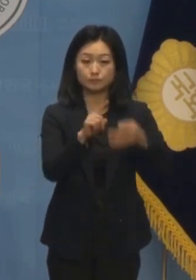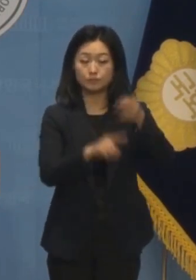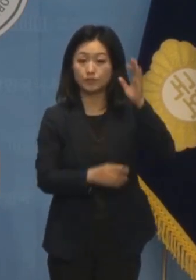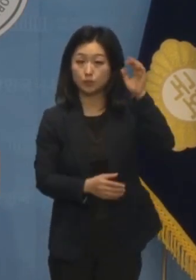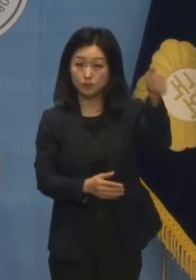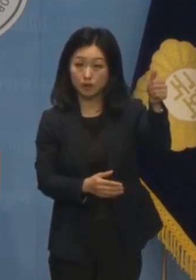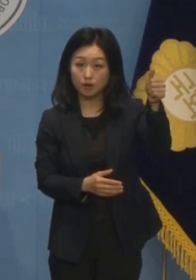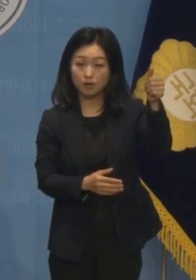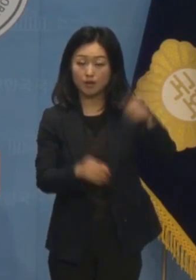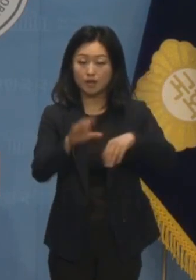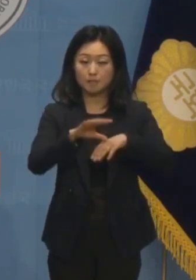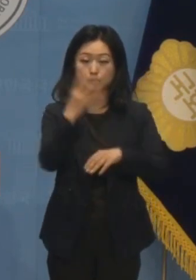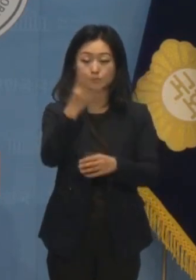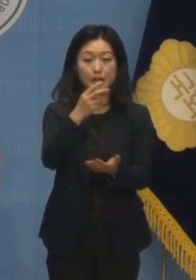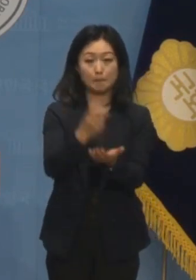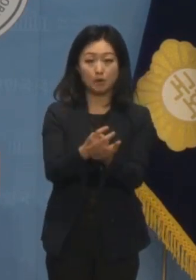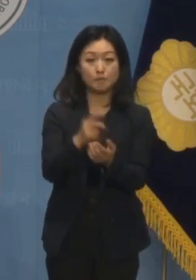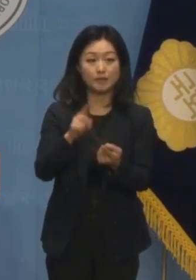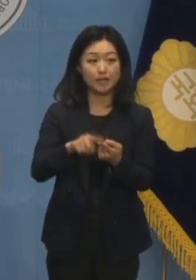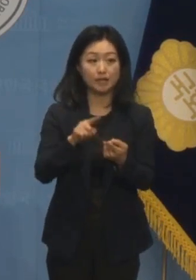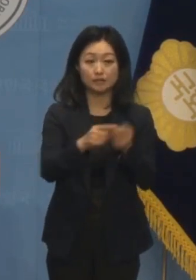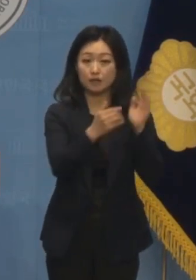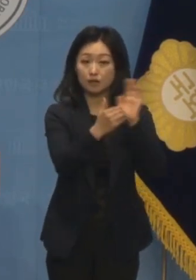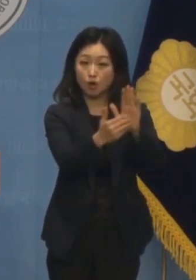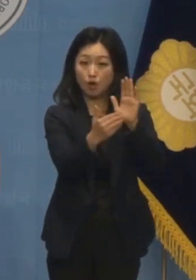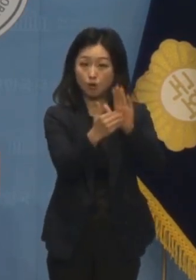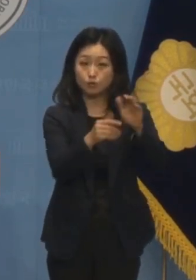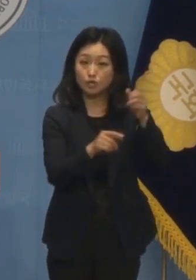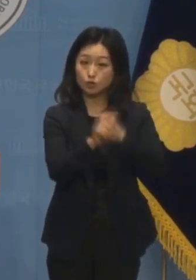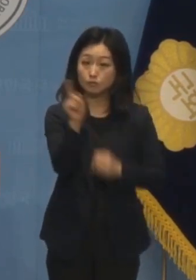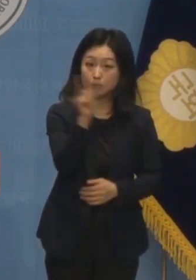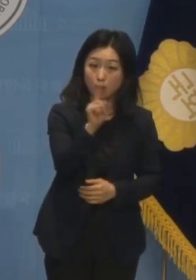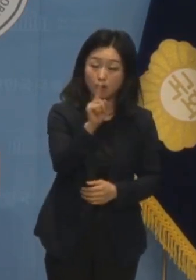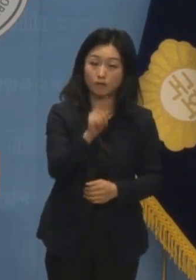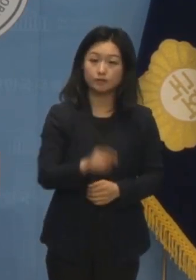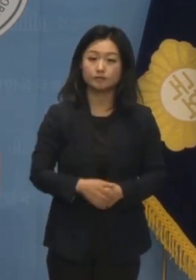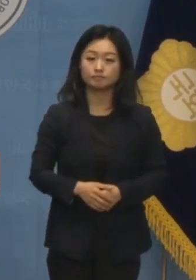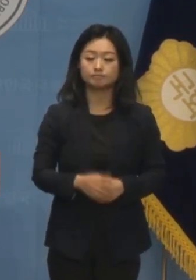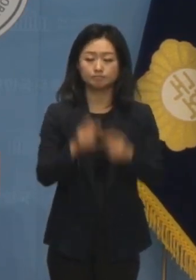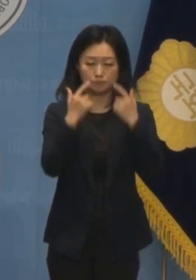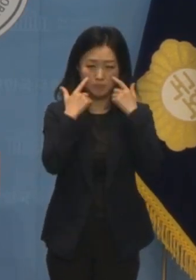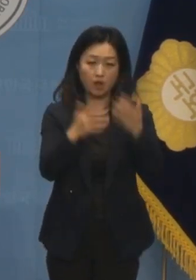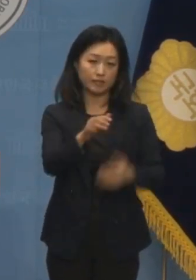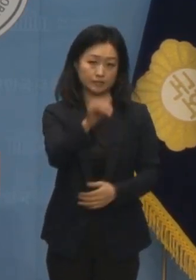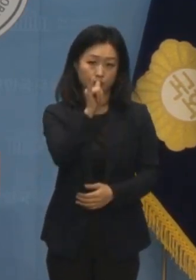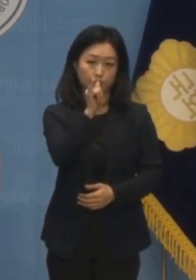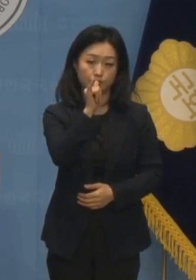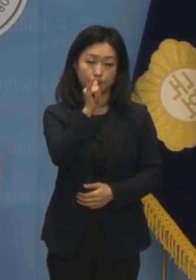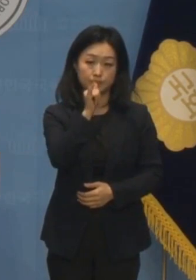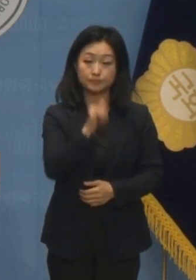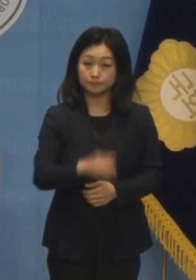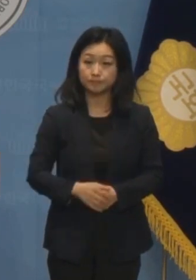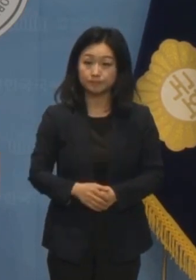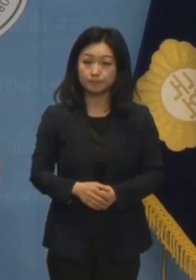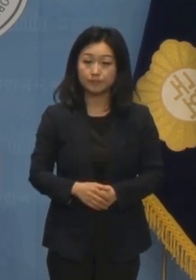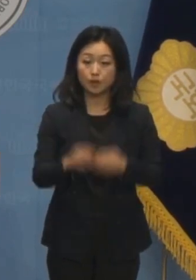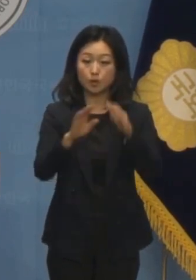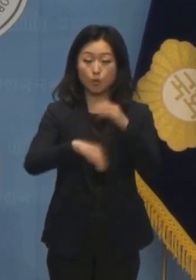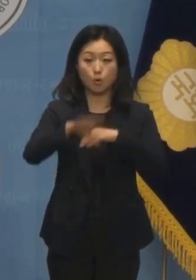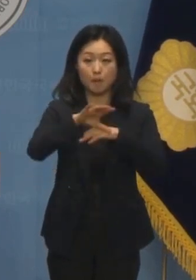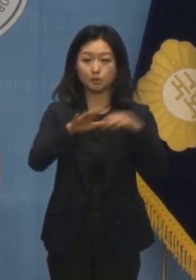대통령이 방송 사법에 대해 거부권을 행사한 이유는 분명합니다 어떻게든